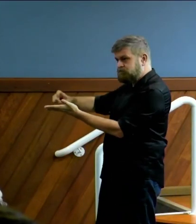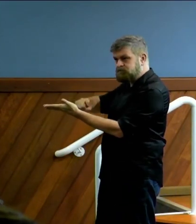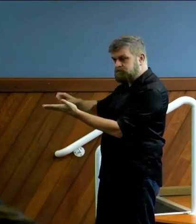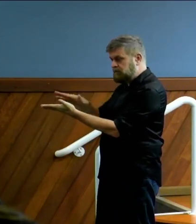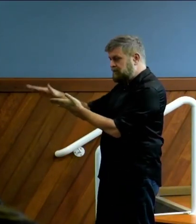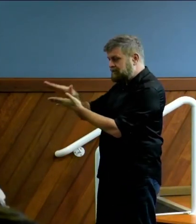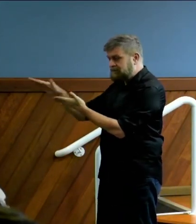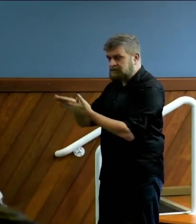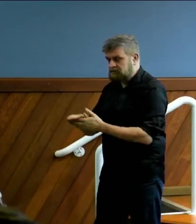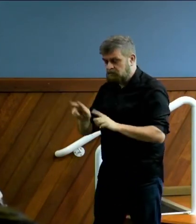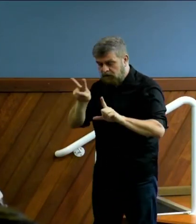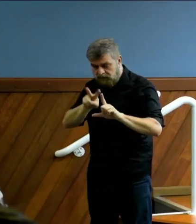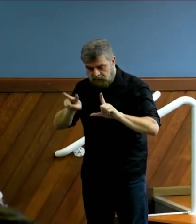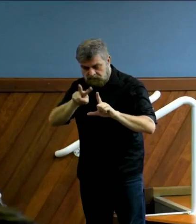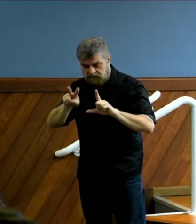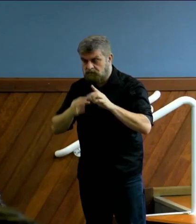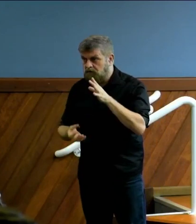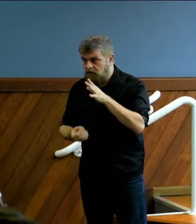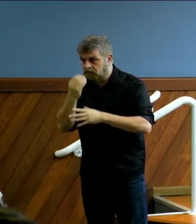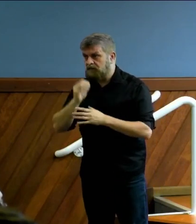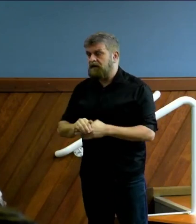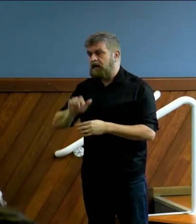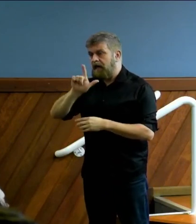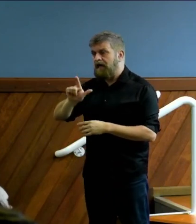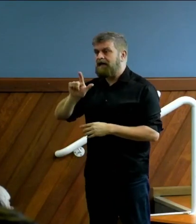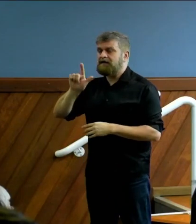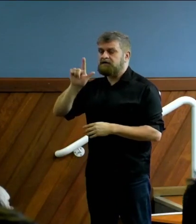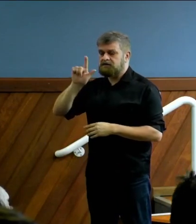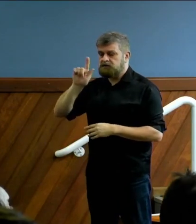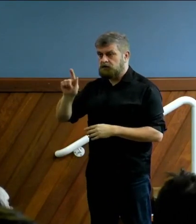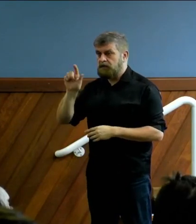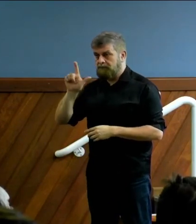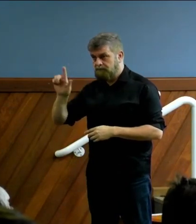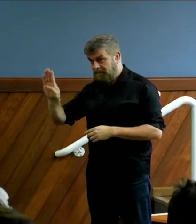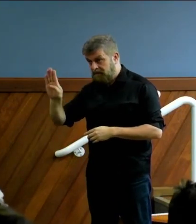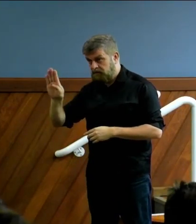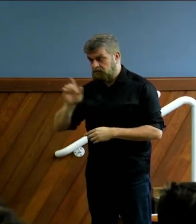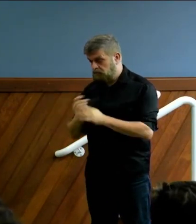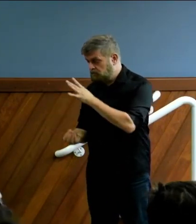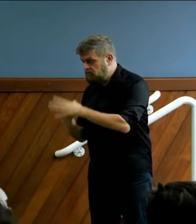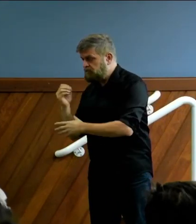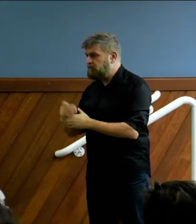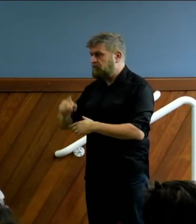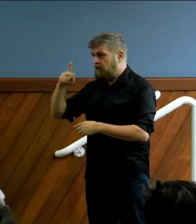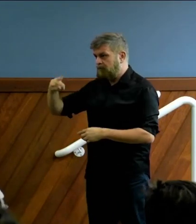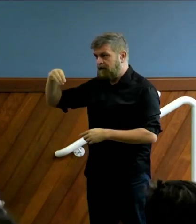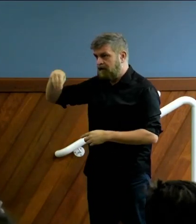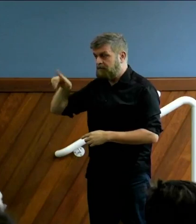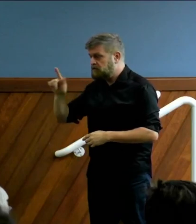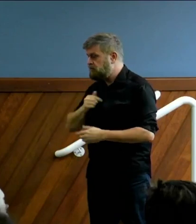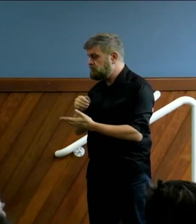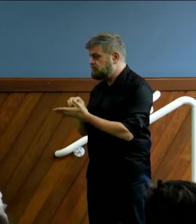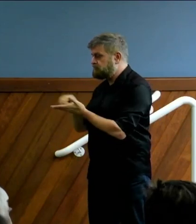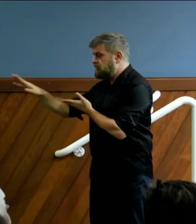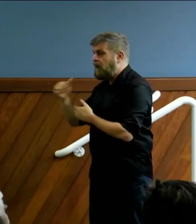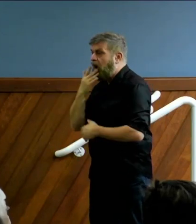vai para visualização em tela, tem que ser gerado RGB. Quando você gera PNG, você manda para qualquer lugar que não tem